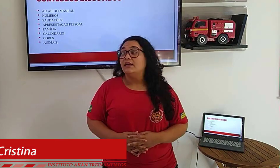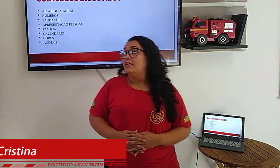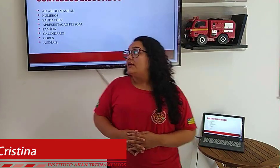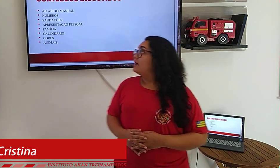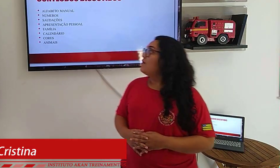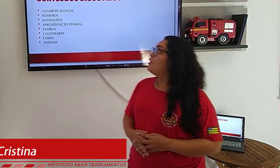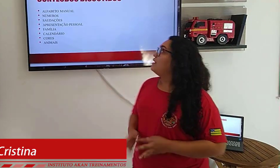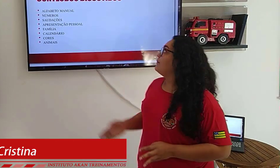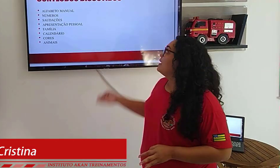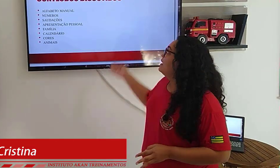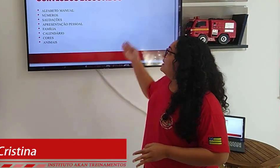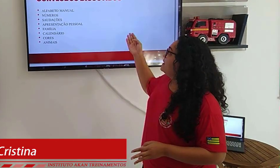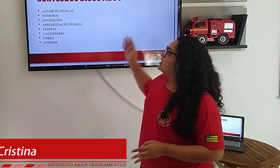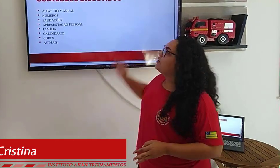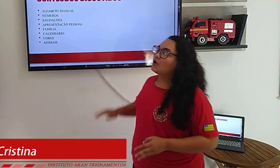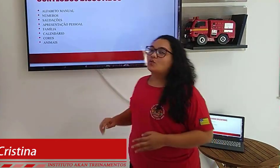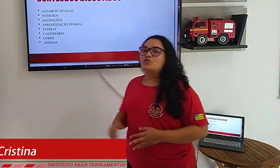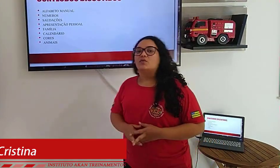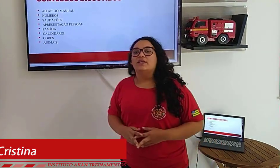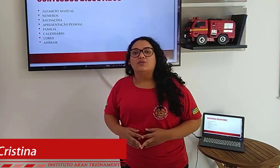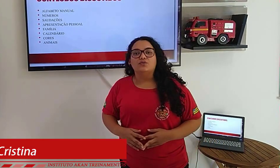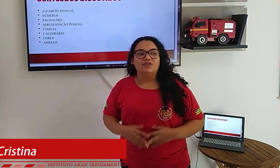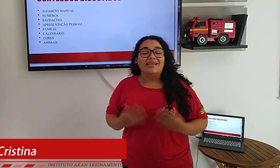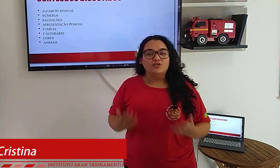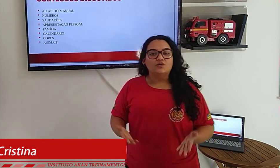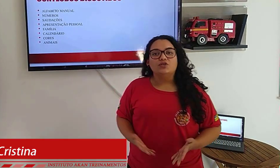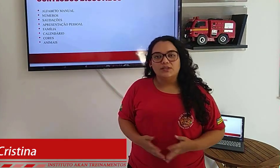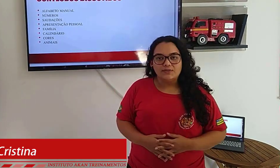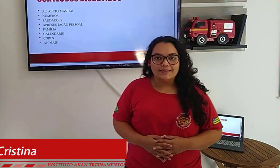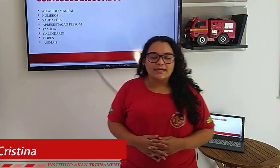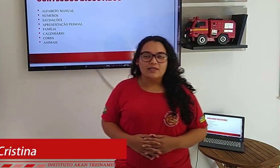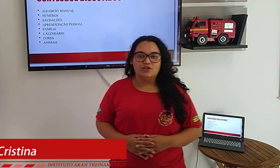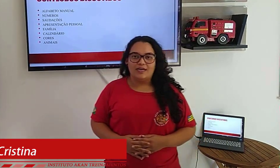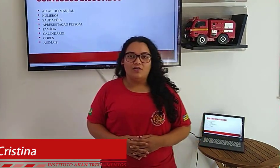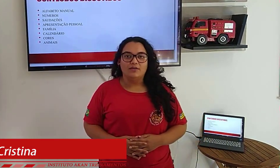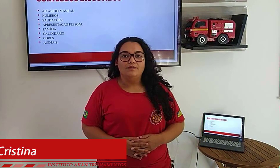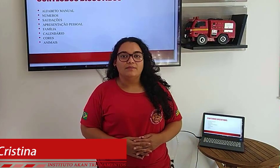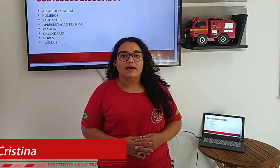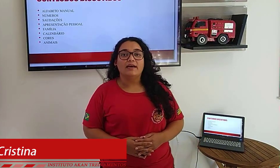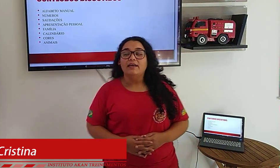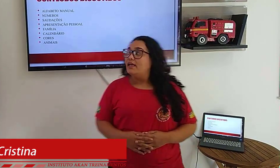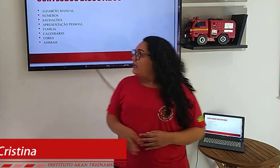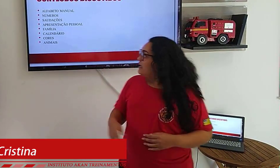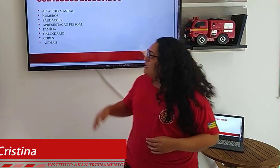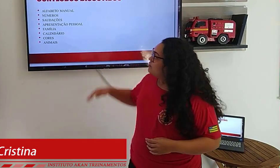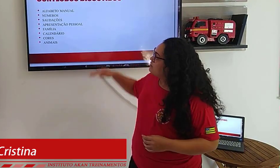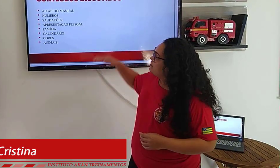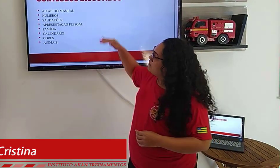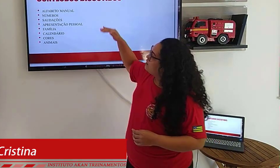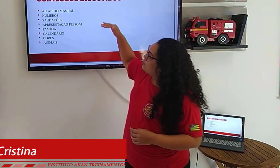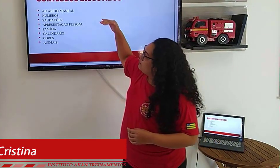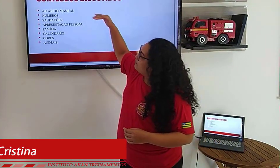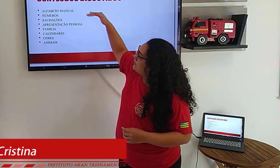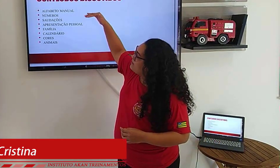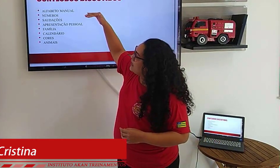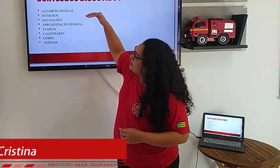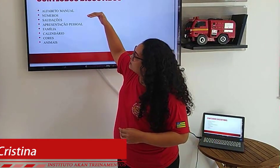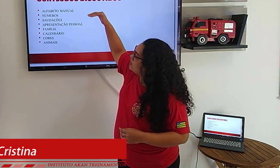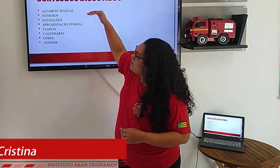Então, olha, isso aqui já foram alguns conteúdos já discutidos em sala de aula, tá? E são bem básicos. É o